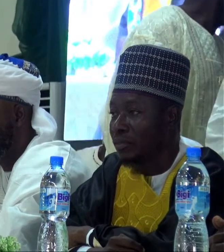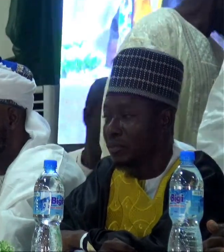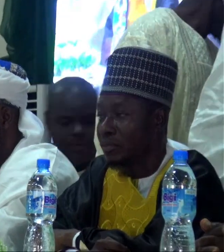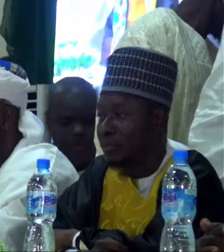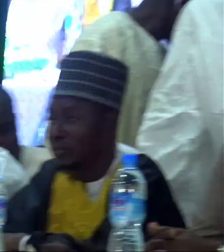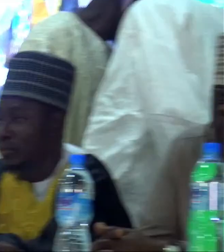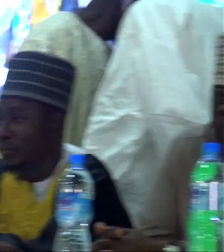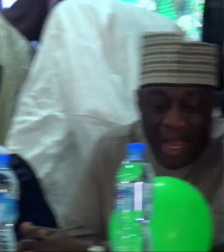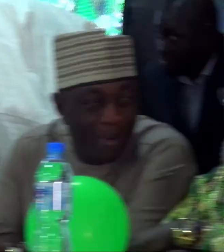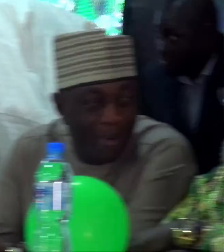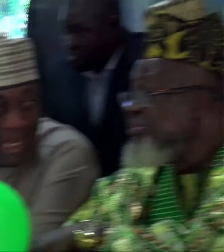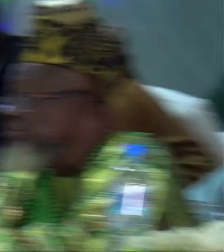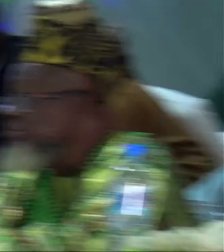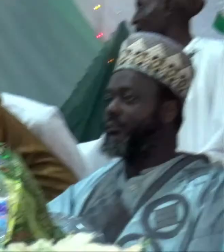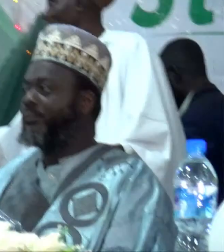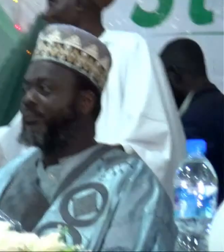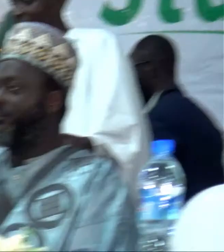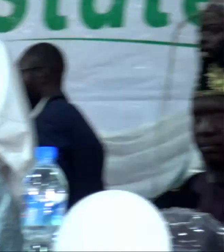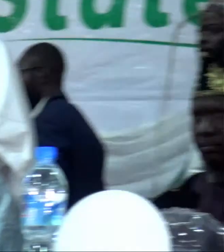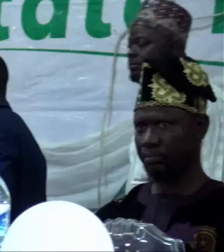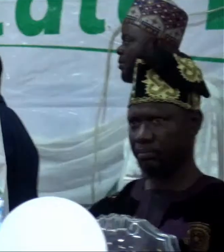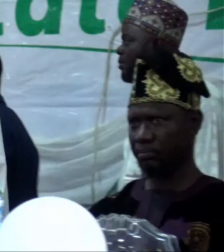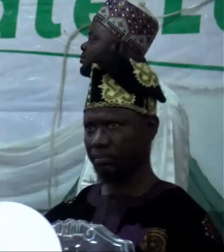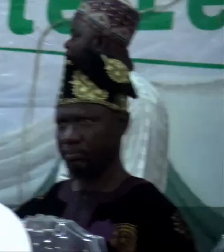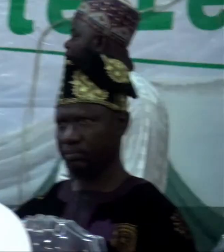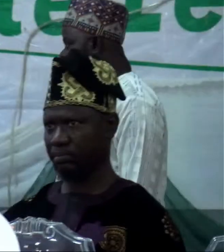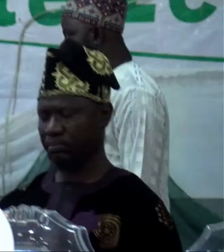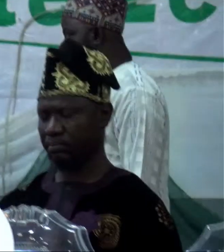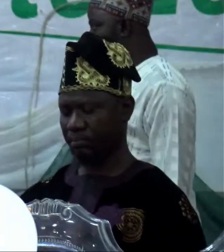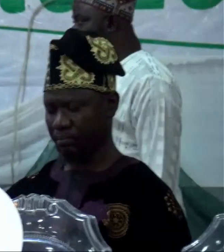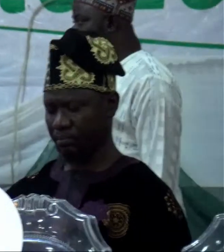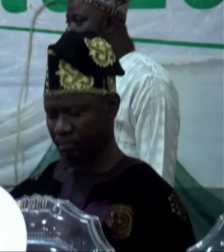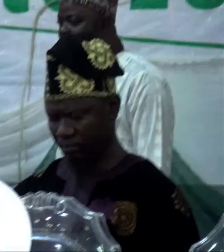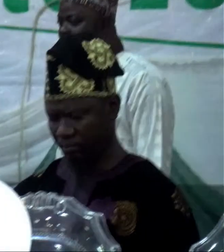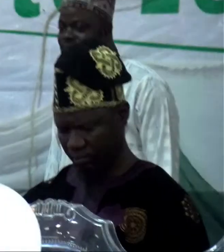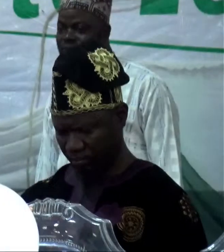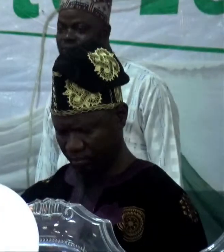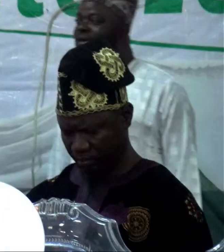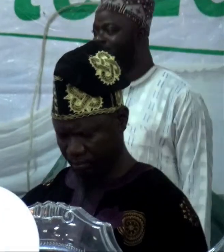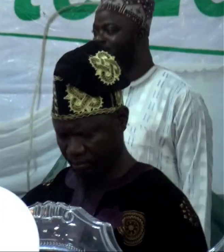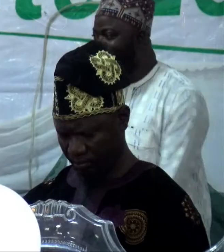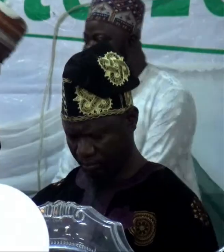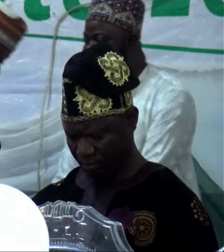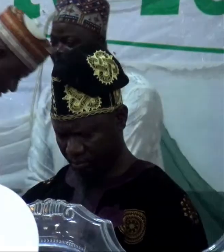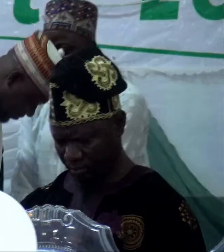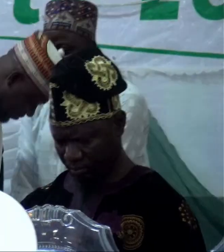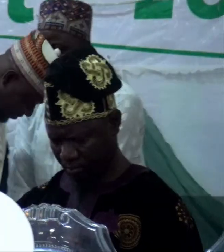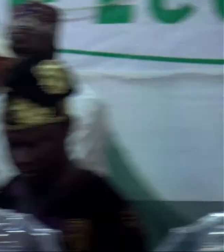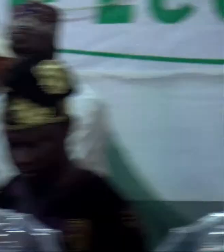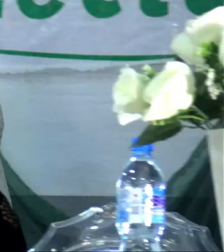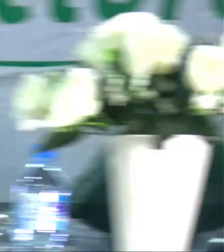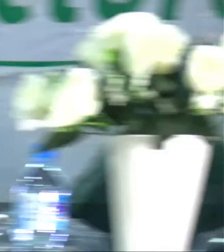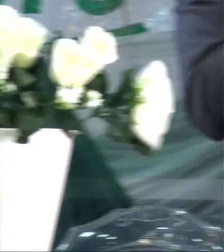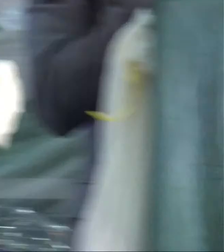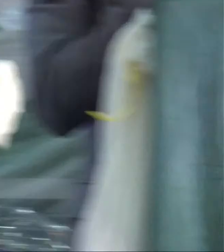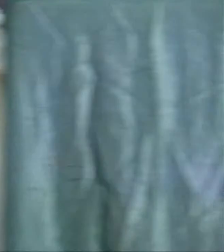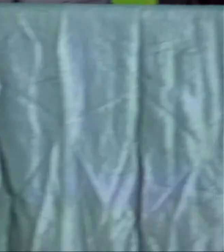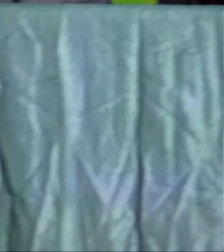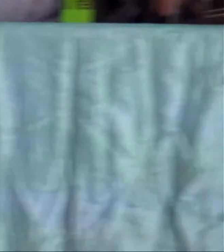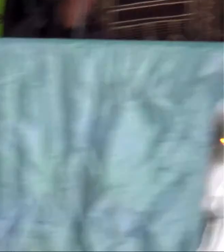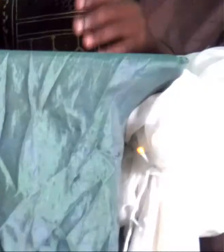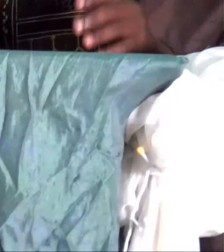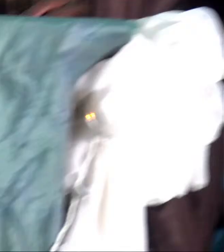loni ohun lo gbe gba oroke patapata to se opo kini nigba ta se competition fun awon to ti ya gbogbo Quran